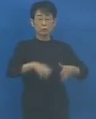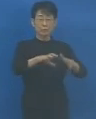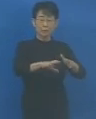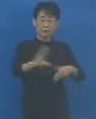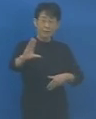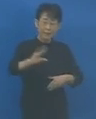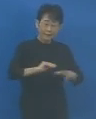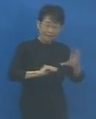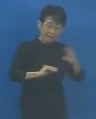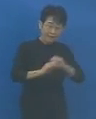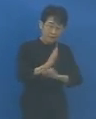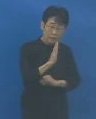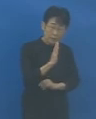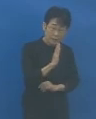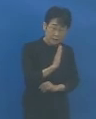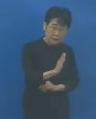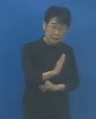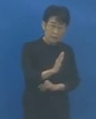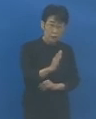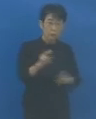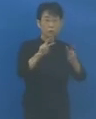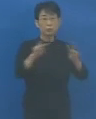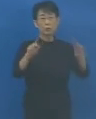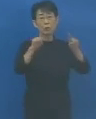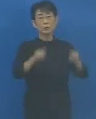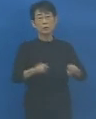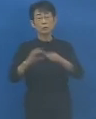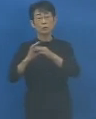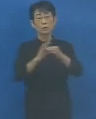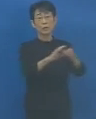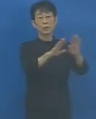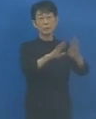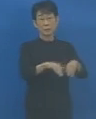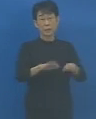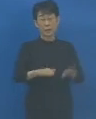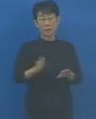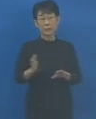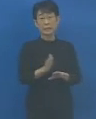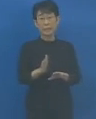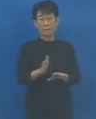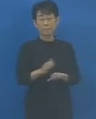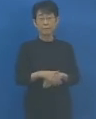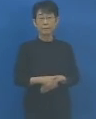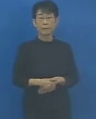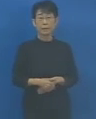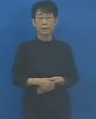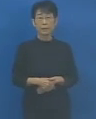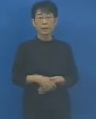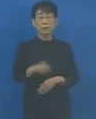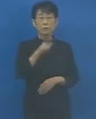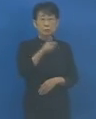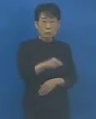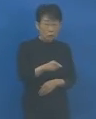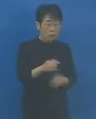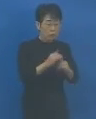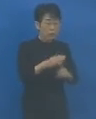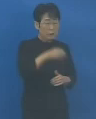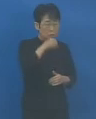くださいという、そういう行事も続けてきました。近年実は 当事者の方の高齢化が進んでま